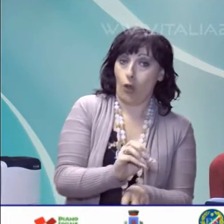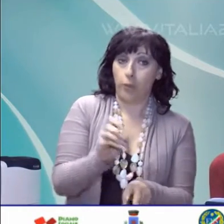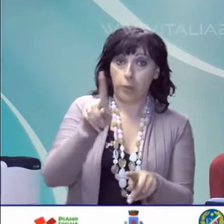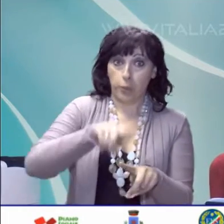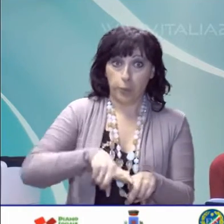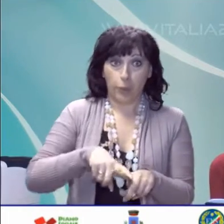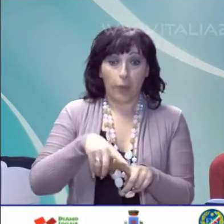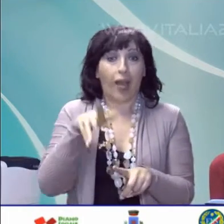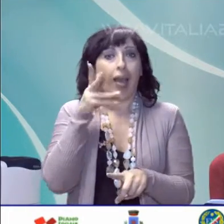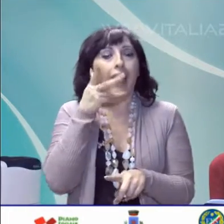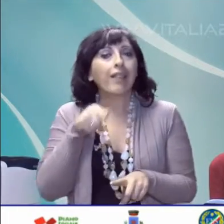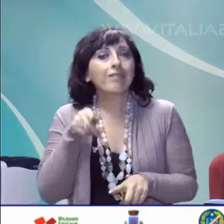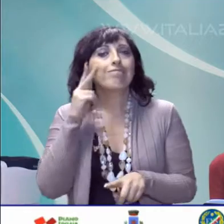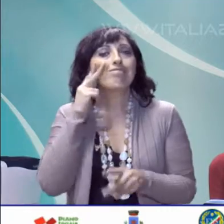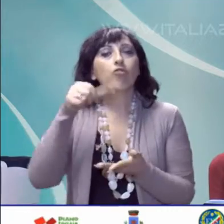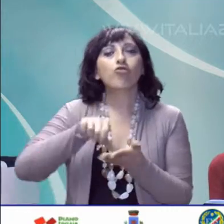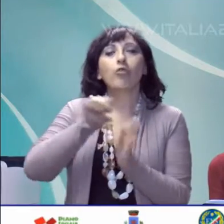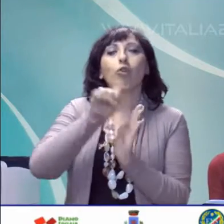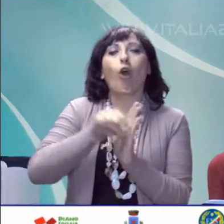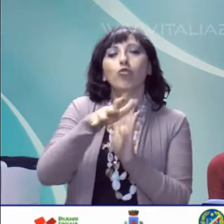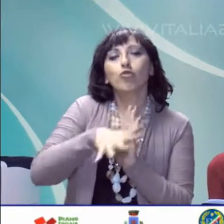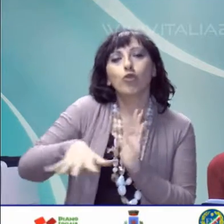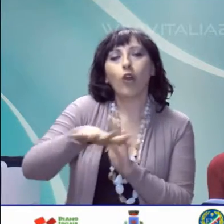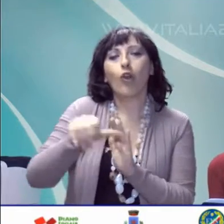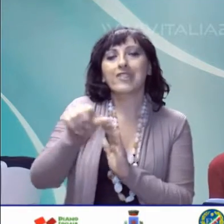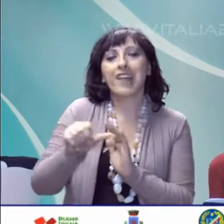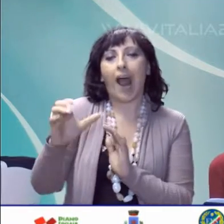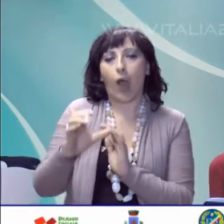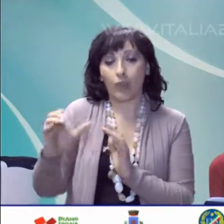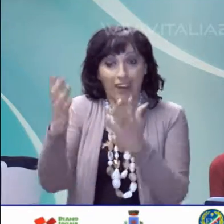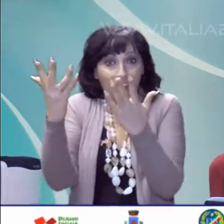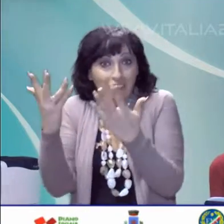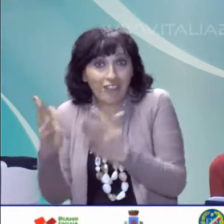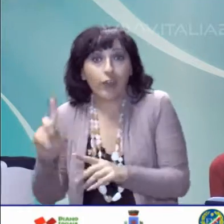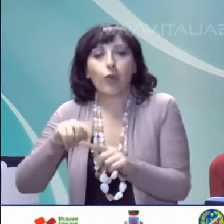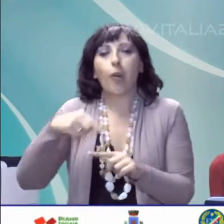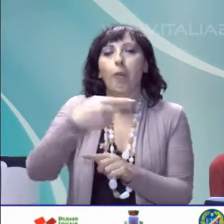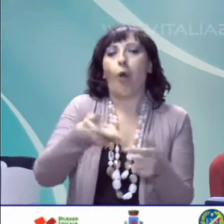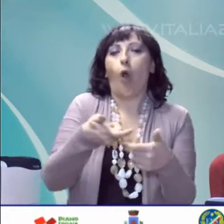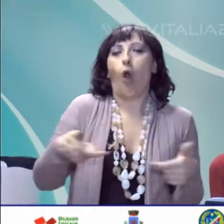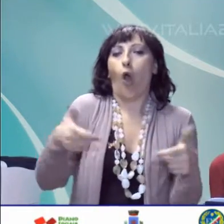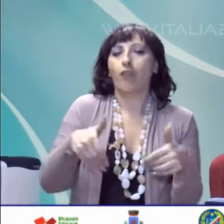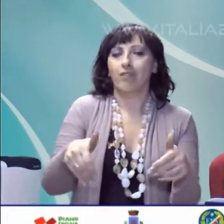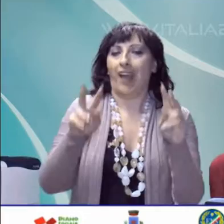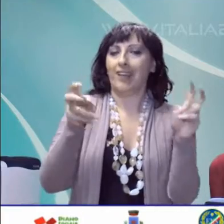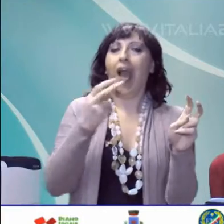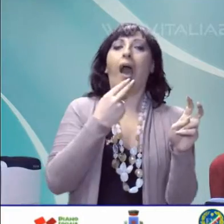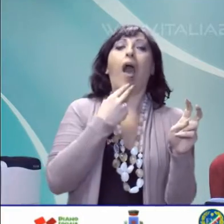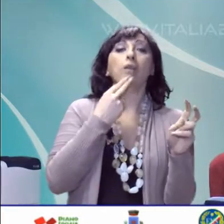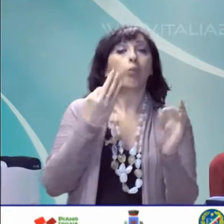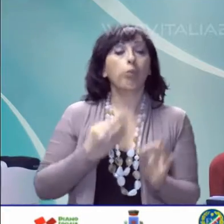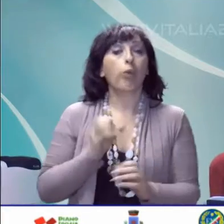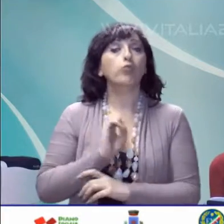anche vedere il centro storico di Sala Consilina prima di prendere parte al convegno Arbitro Scuola di